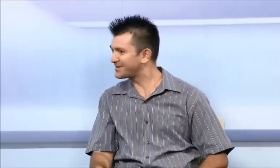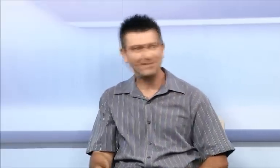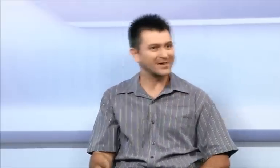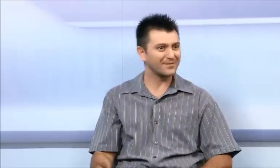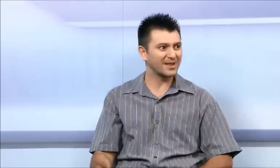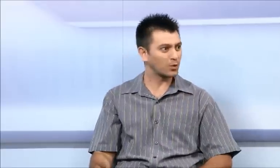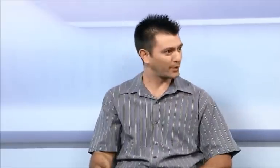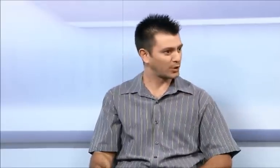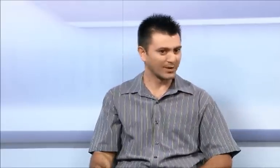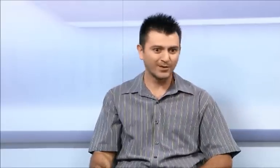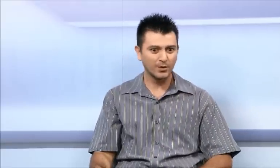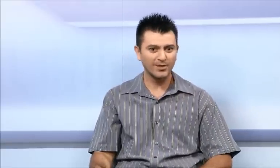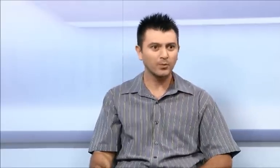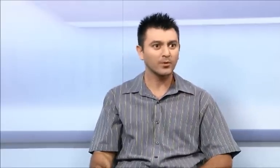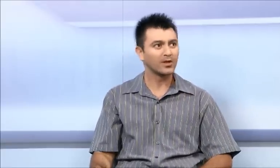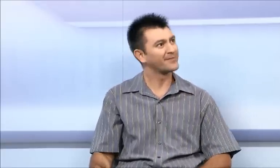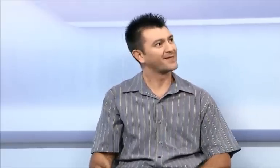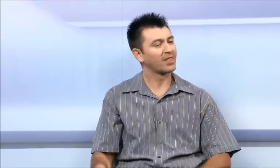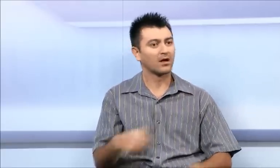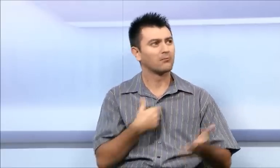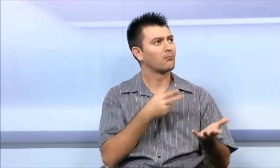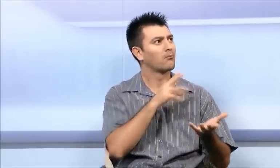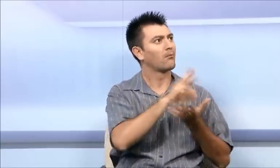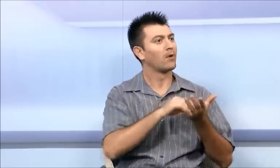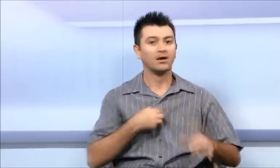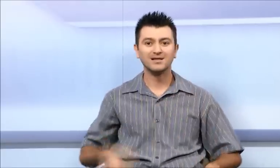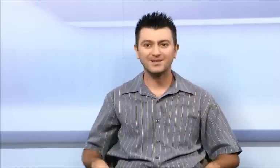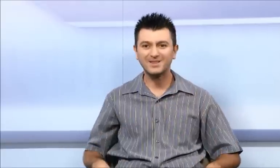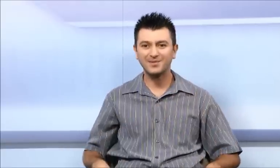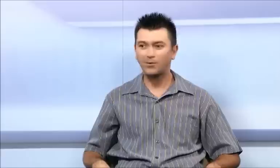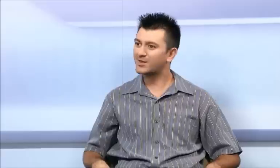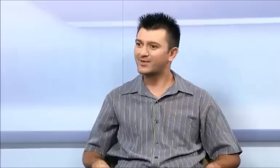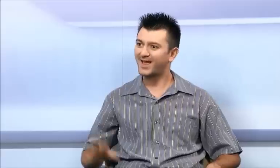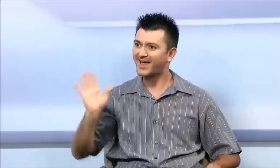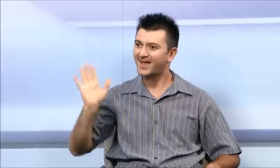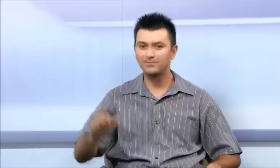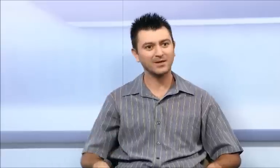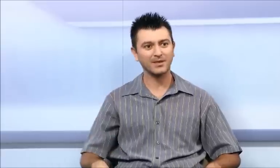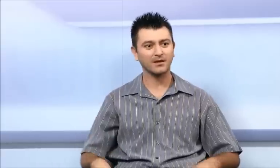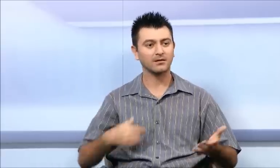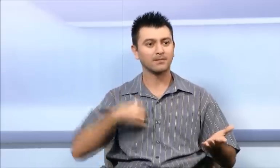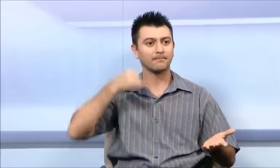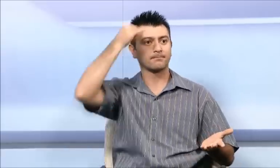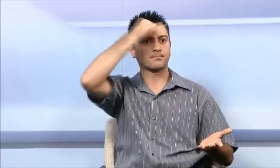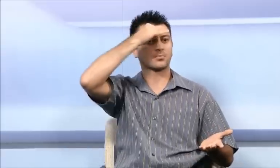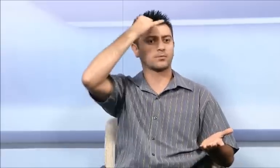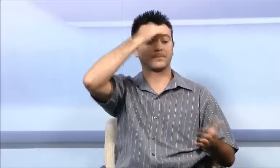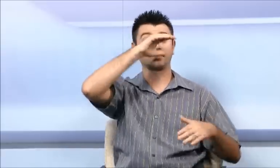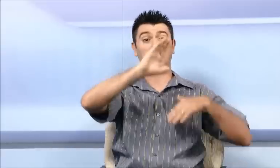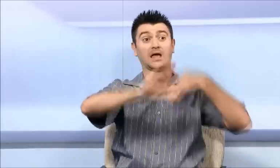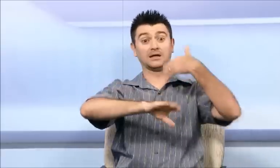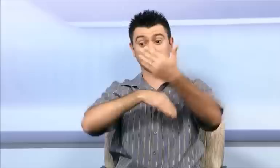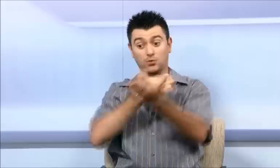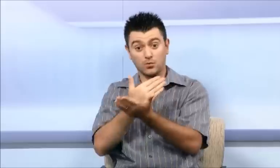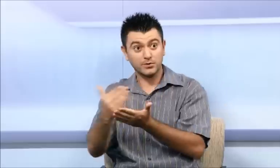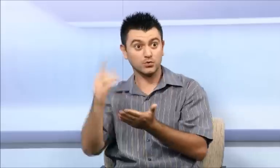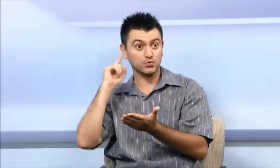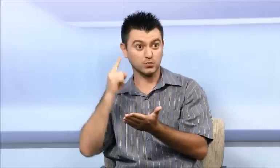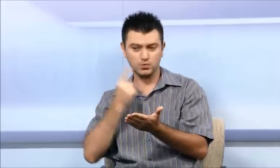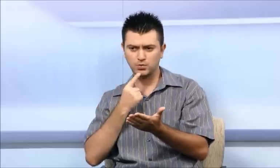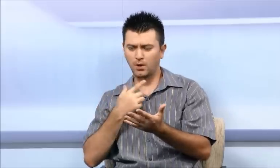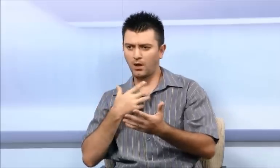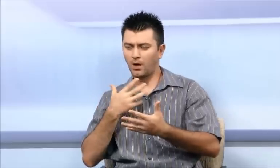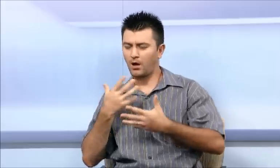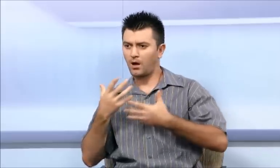as pessoas ali falando, mexendo a boca, articulando a boca. E ele nunca entendeu nada, só via os movimentos, ficava igual